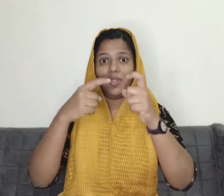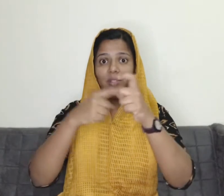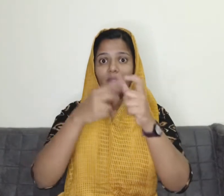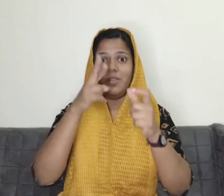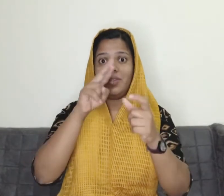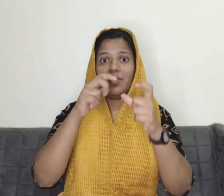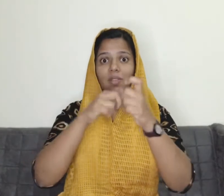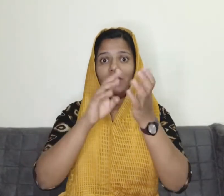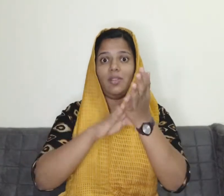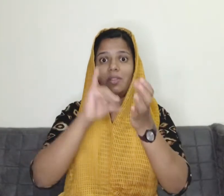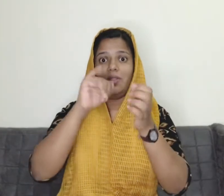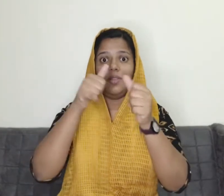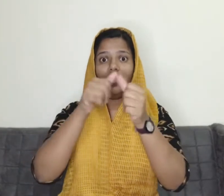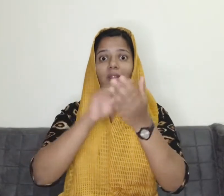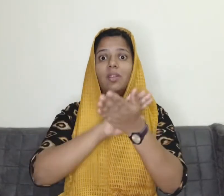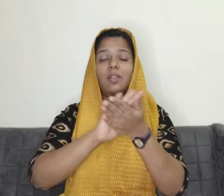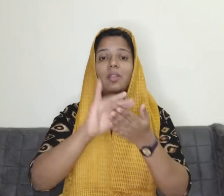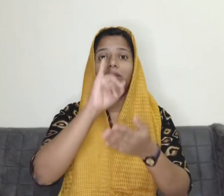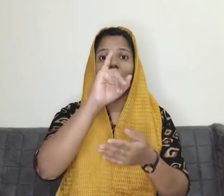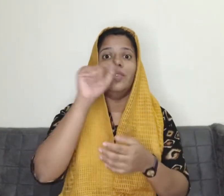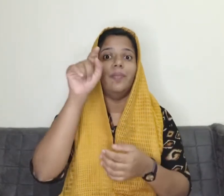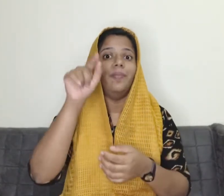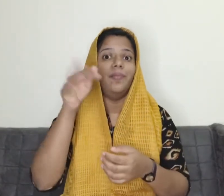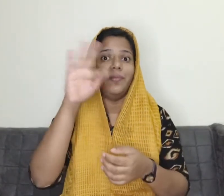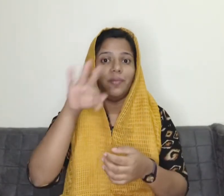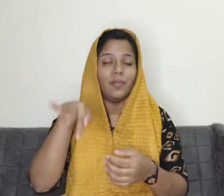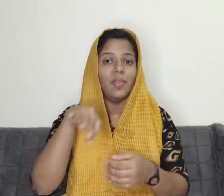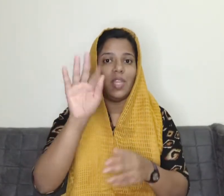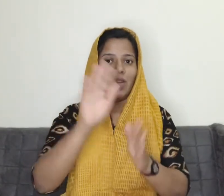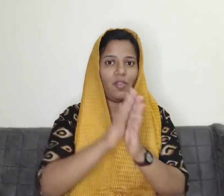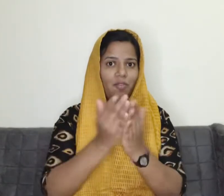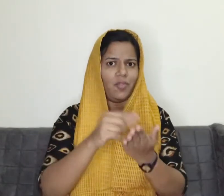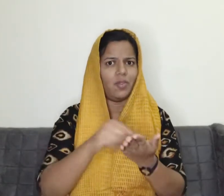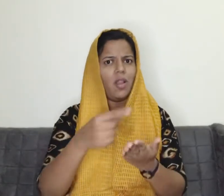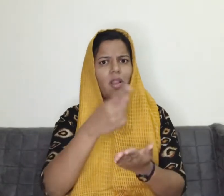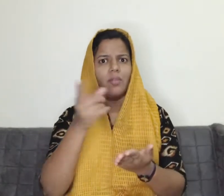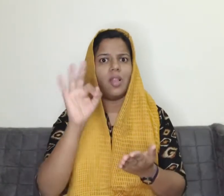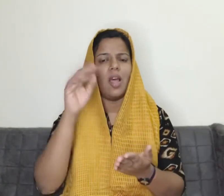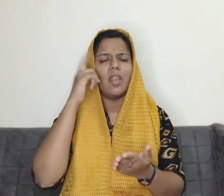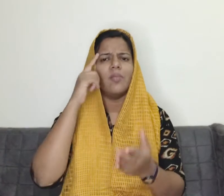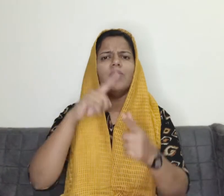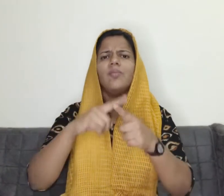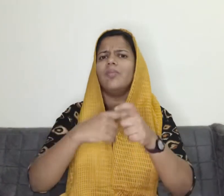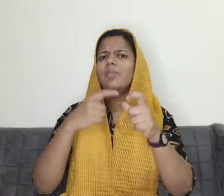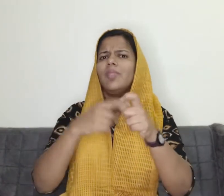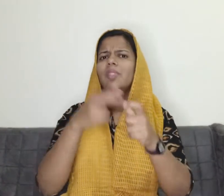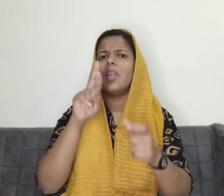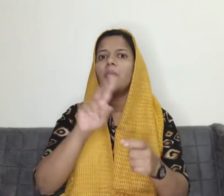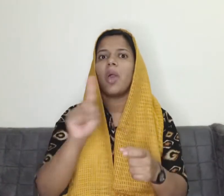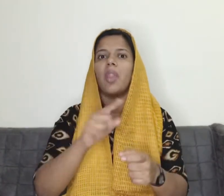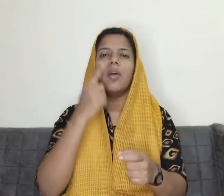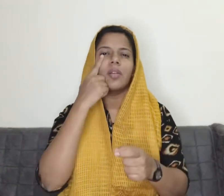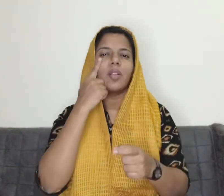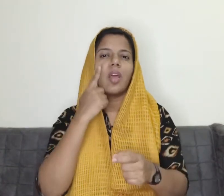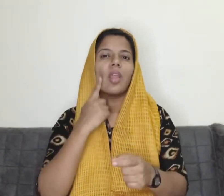പുസ്തകം 6:10 അതിൻ്റെ 8:1 നമുക്കറിയാം. യിരെമ്യാവ് എന്ന് പറയുന്ന കരയുന്ന